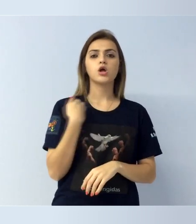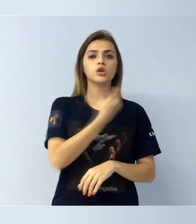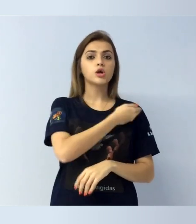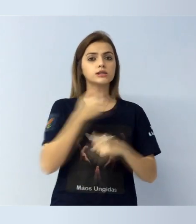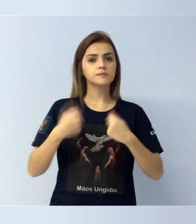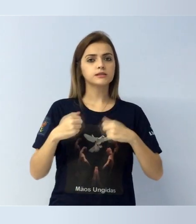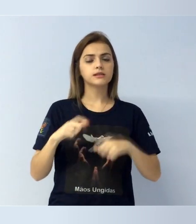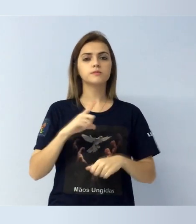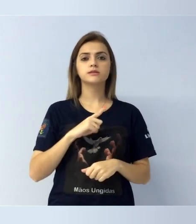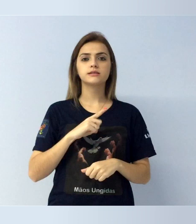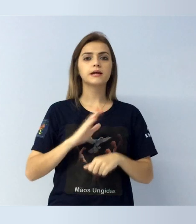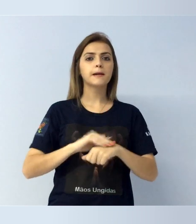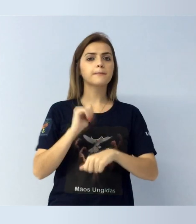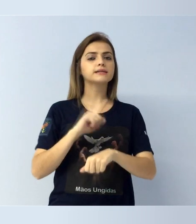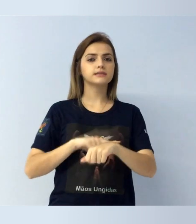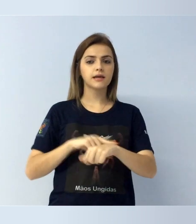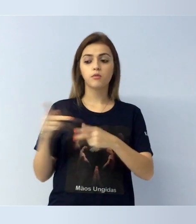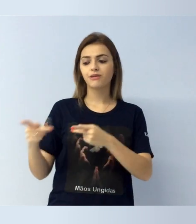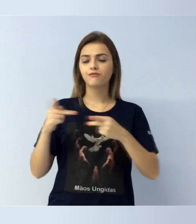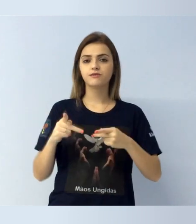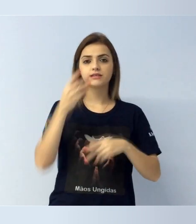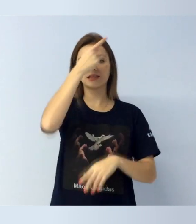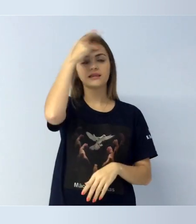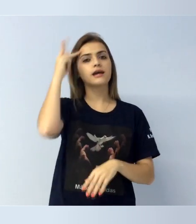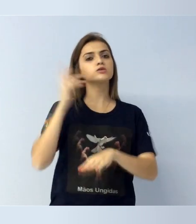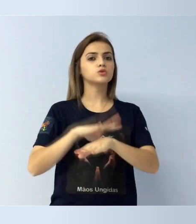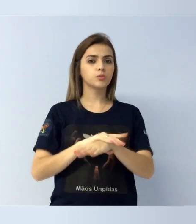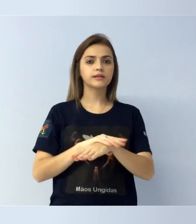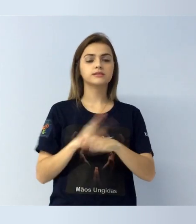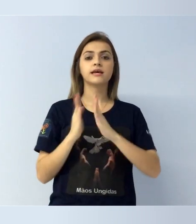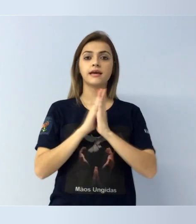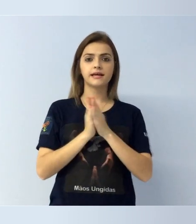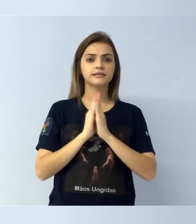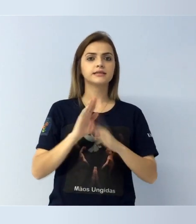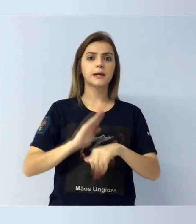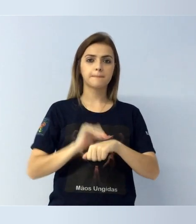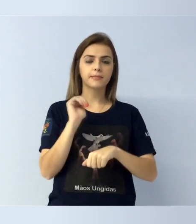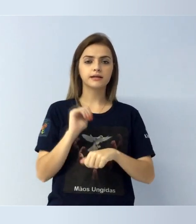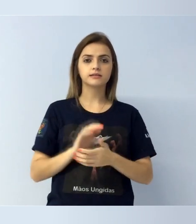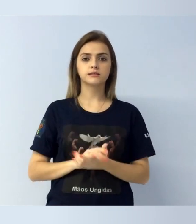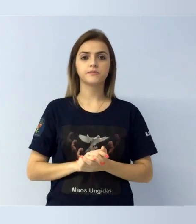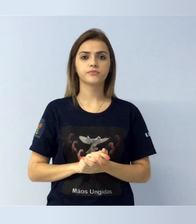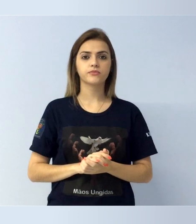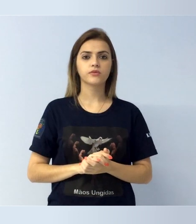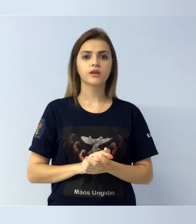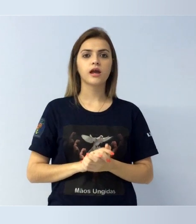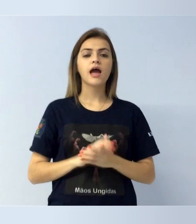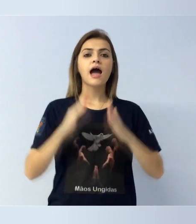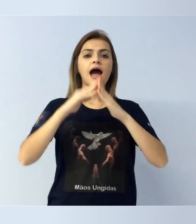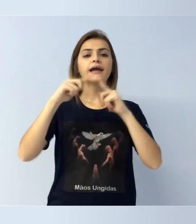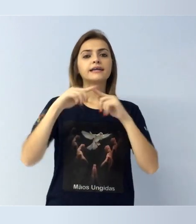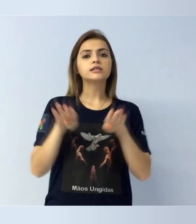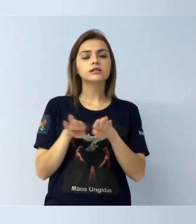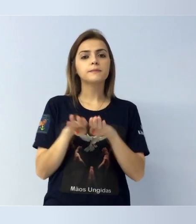investir mais tempo na visita aos doentes, criar mais ocasiões para rezar por eles. Além disso, a igreja acompanha os